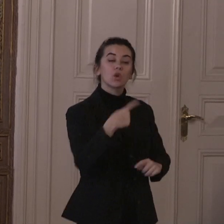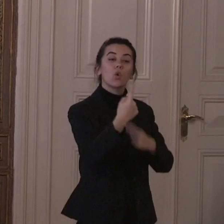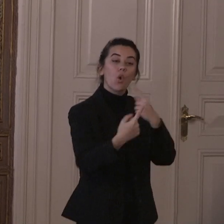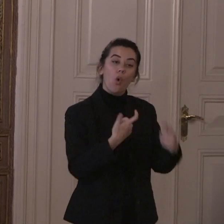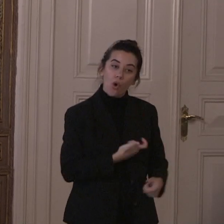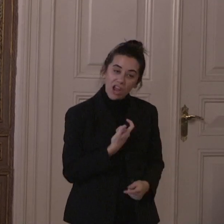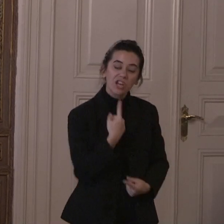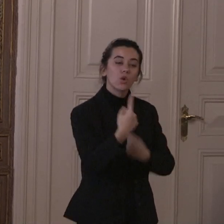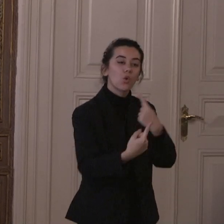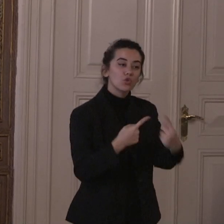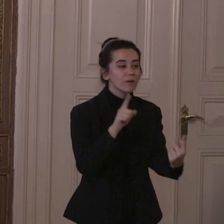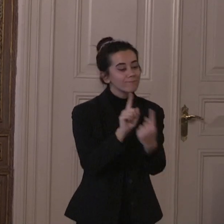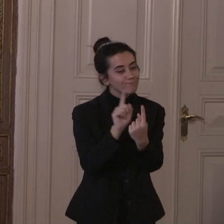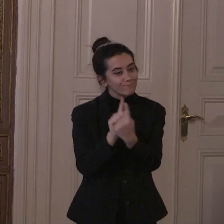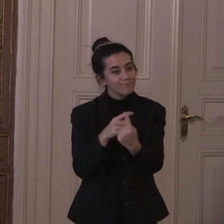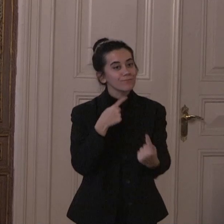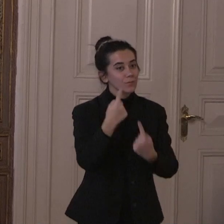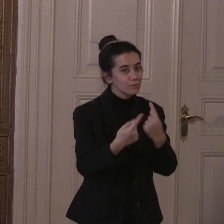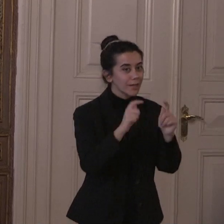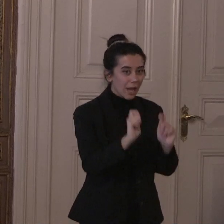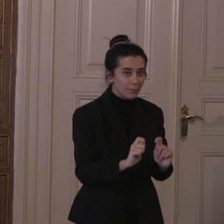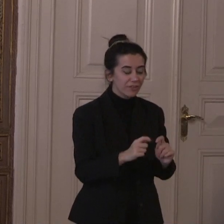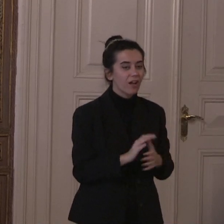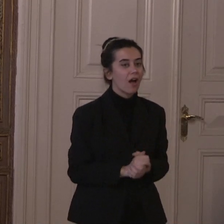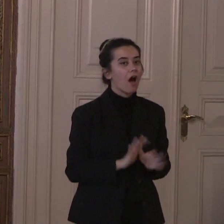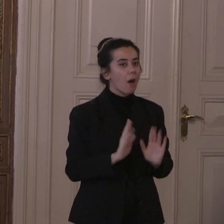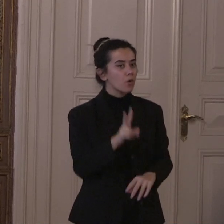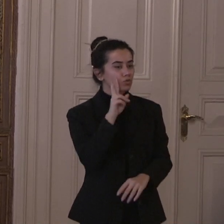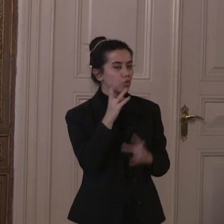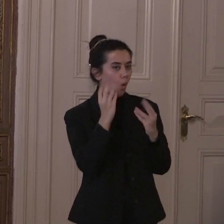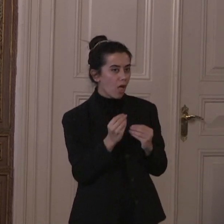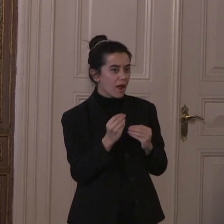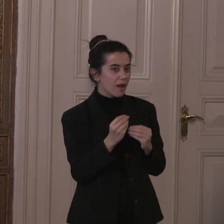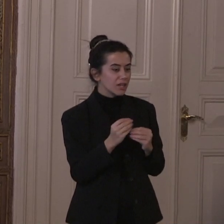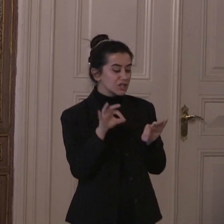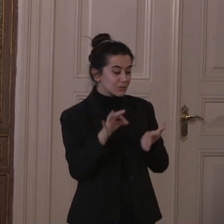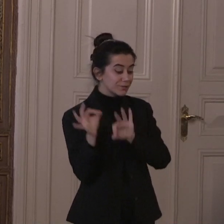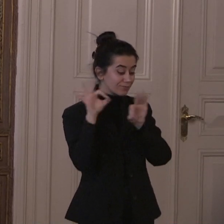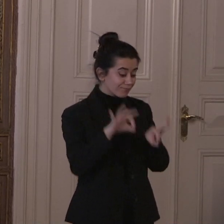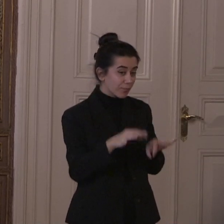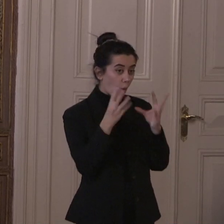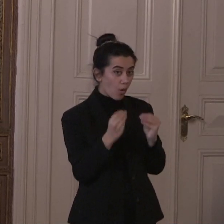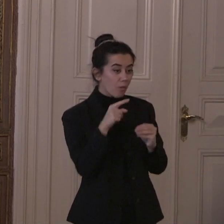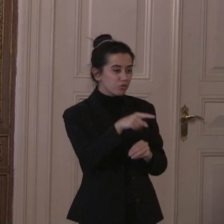konuştular. Birçok şeyler yaptılar. Fakat sonunda geldik ki geldiğimiz noktada bunları okulda başlamak gerekiyor.